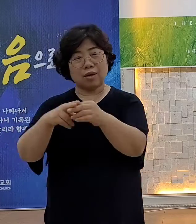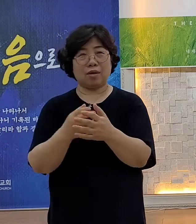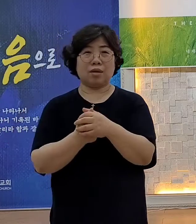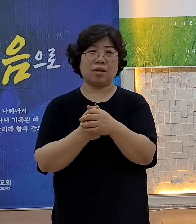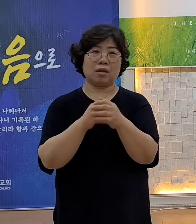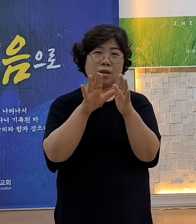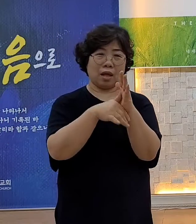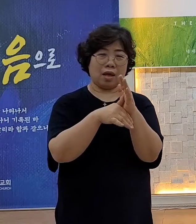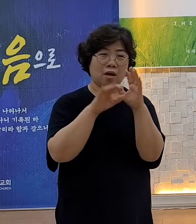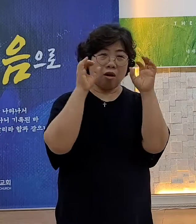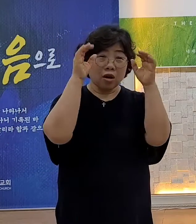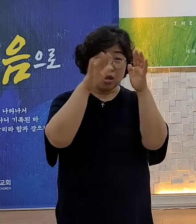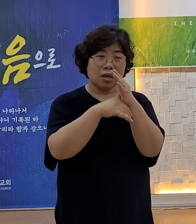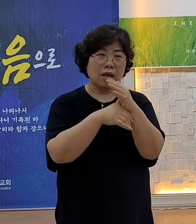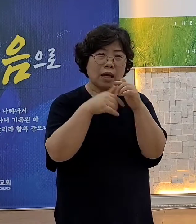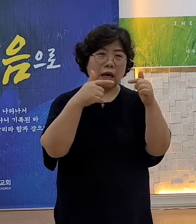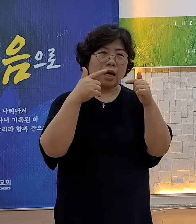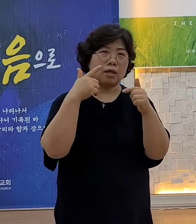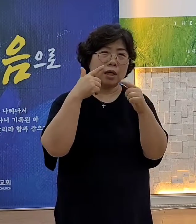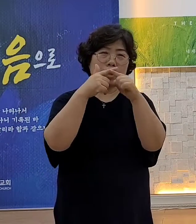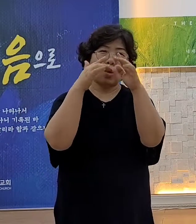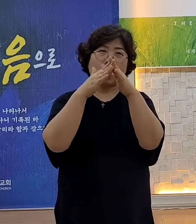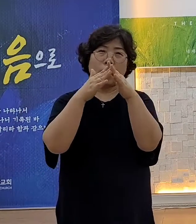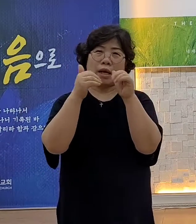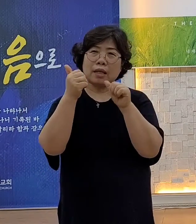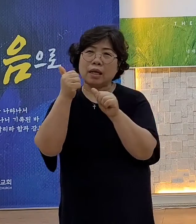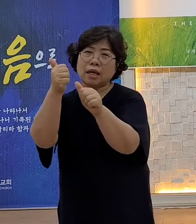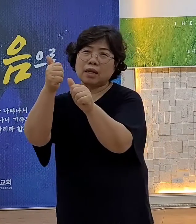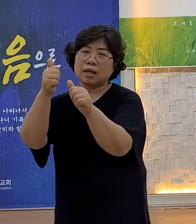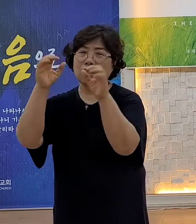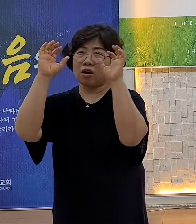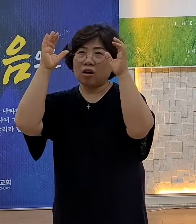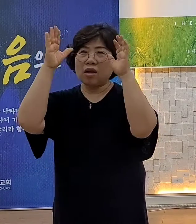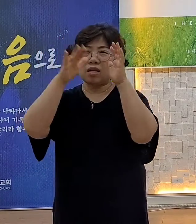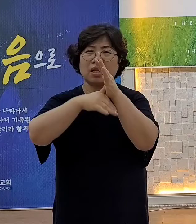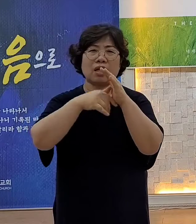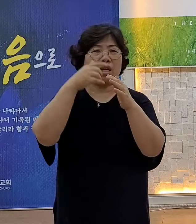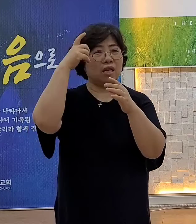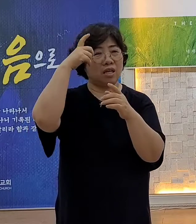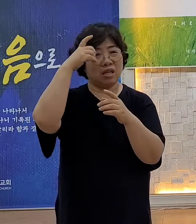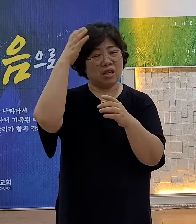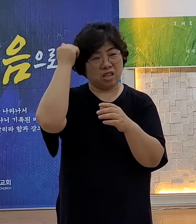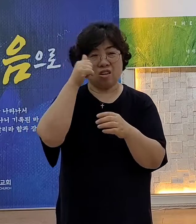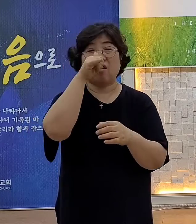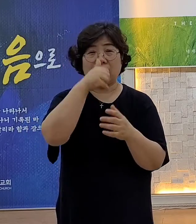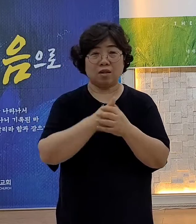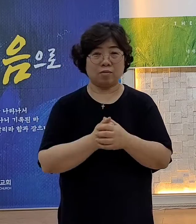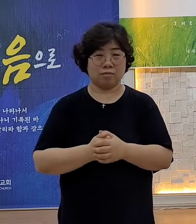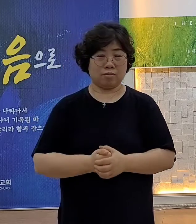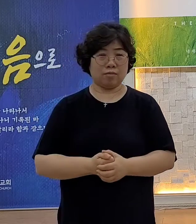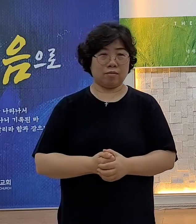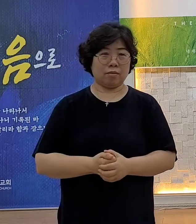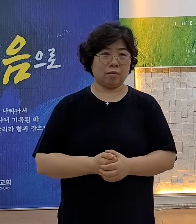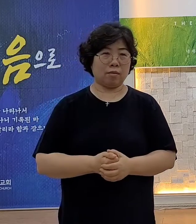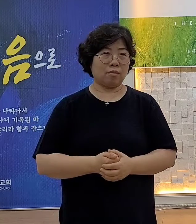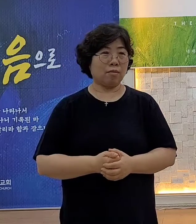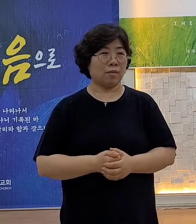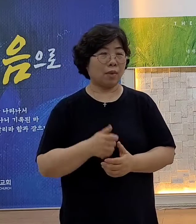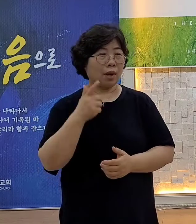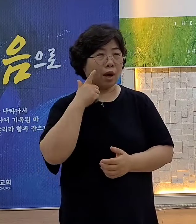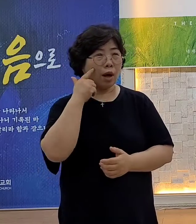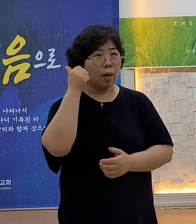성가대에서 막 시간이 가는데 졸려 죽겠고 한데도 여러분 아빠도 지휘하는데 거기서